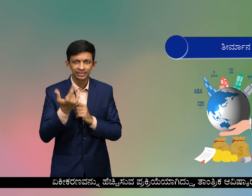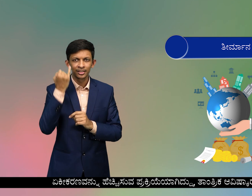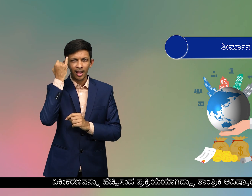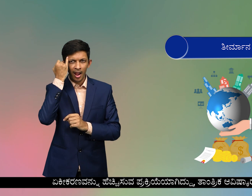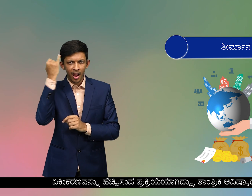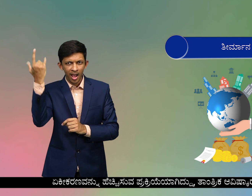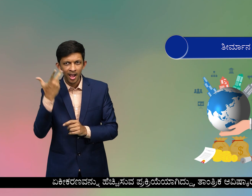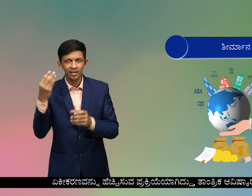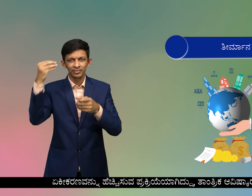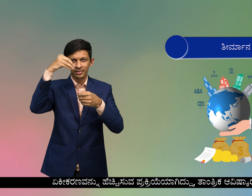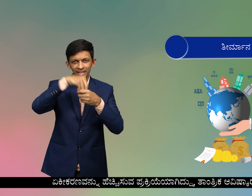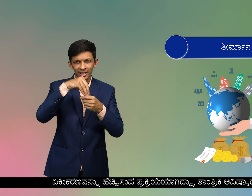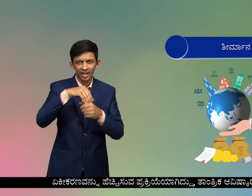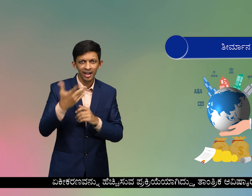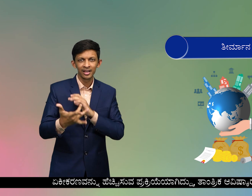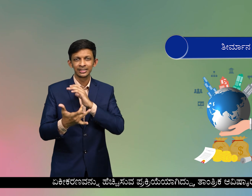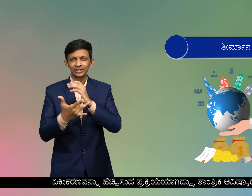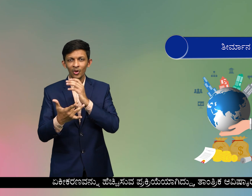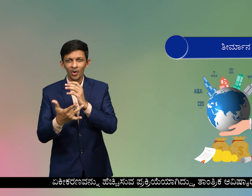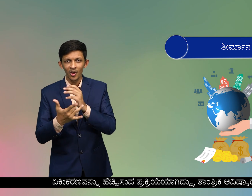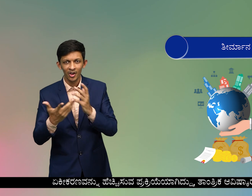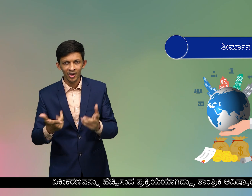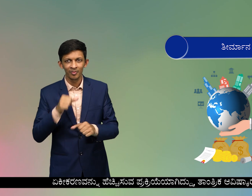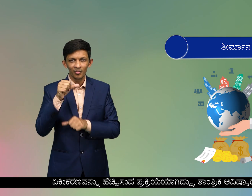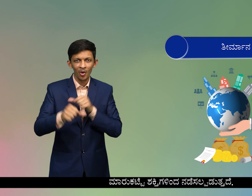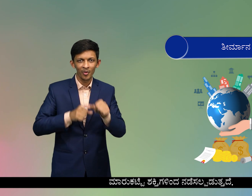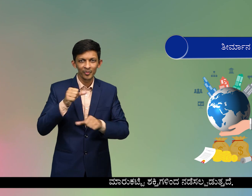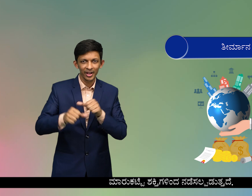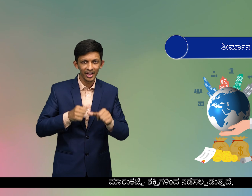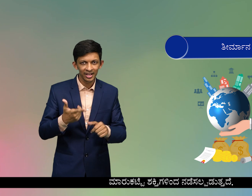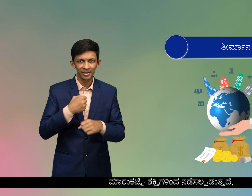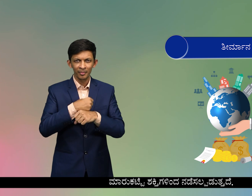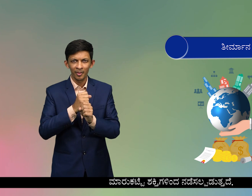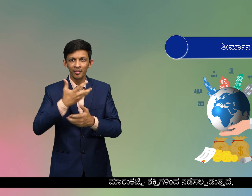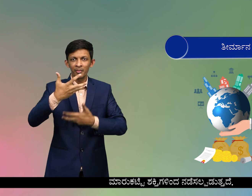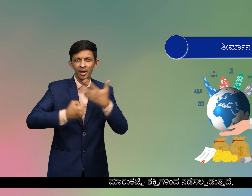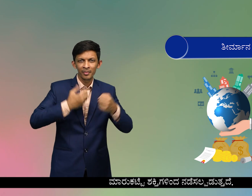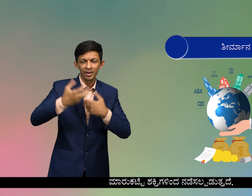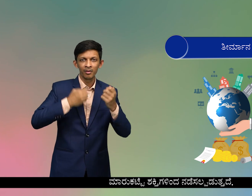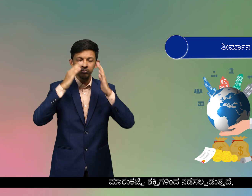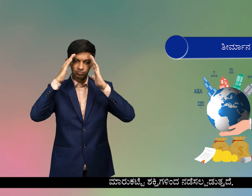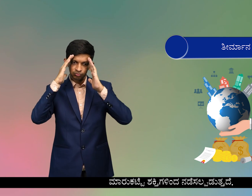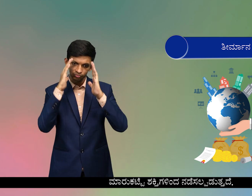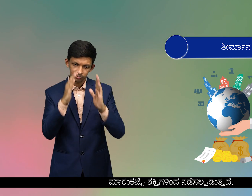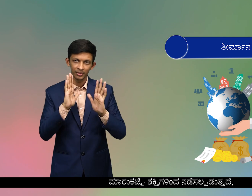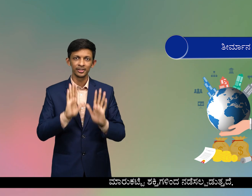ಹೆಚ್ಚಿಸುವ ಪ್ರಕ್ರಿಯೆಯಾಗಿದ್ದು, ತಾಂತ್ರಿಕ ಆವಿಷ್ಕಾರಗಳು ಮತ್ತು ಮಾರುಕಟ್ಟೆ ಶಕ್ತಿಗಳಿಂದ